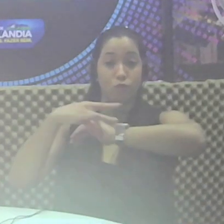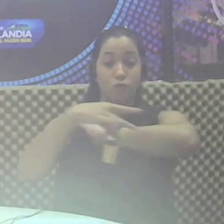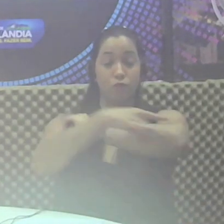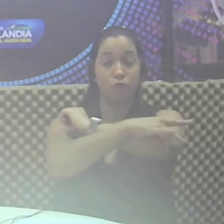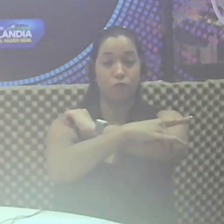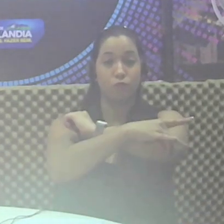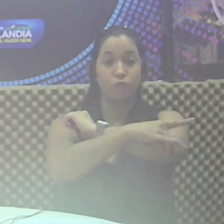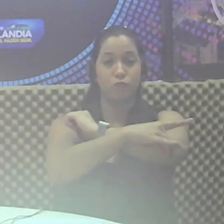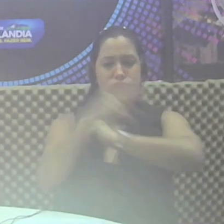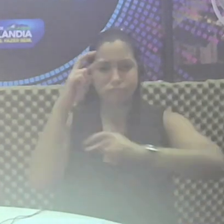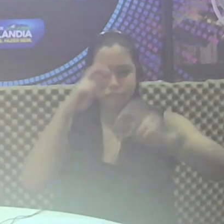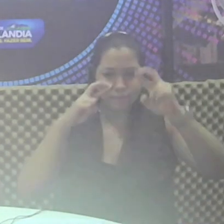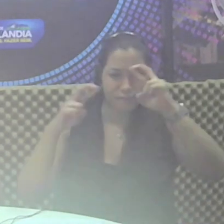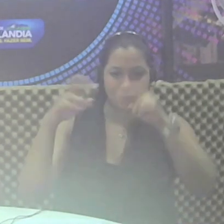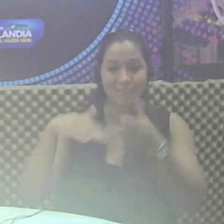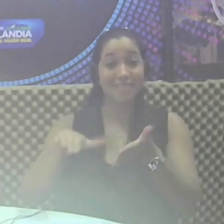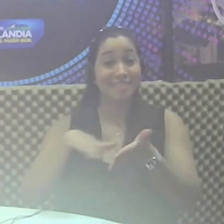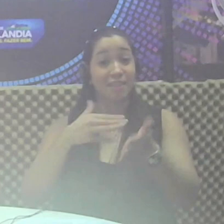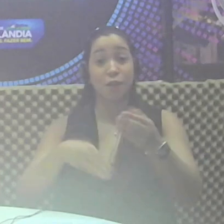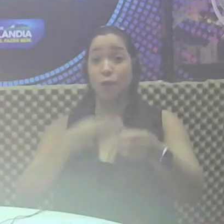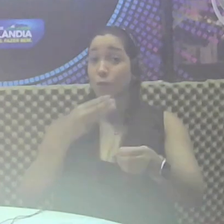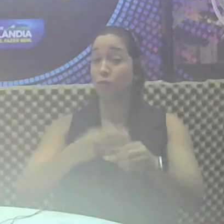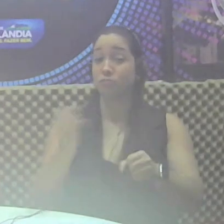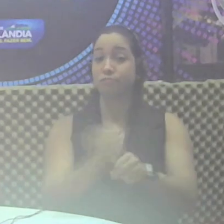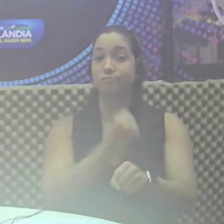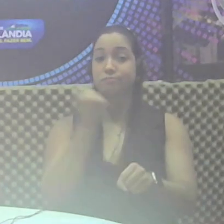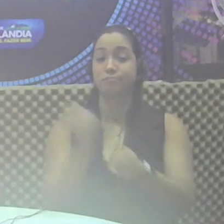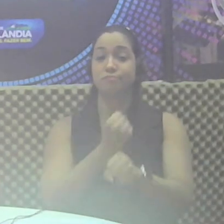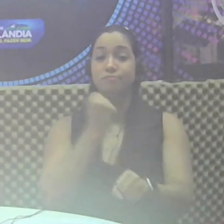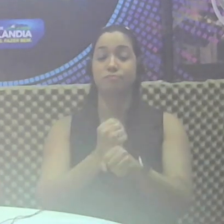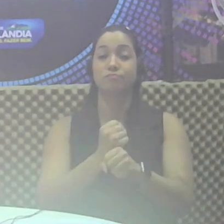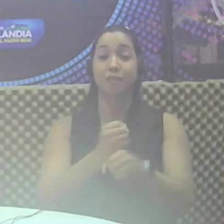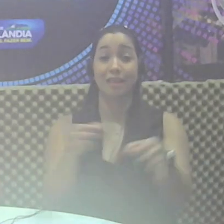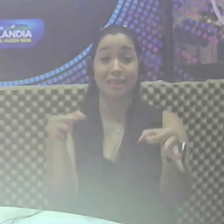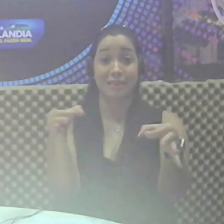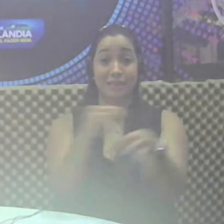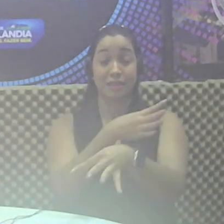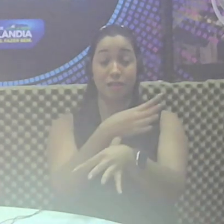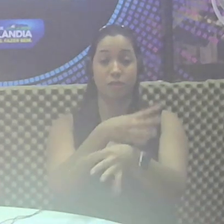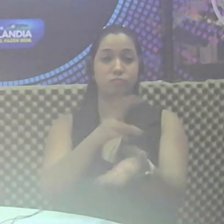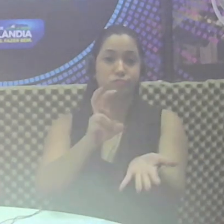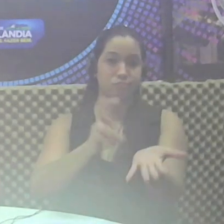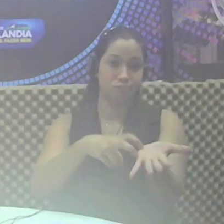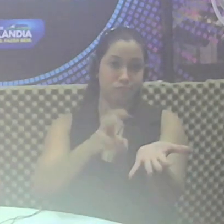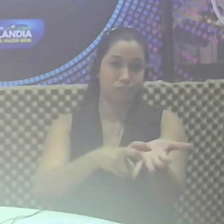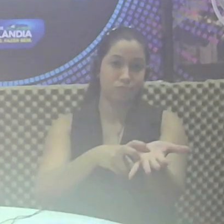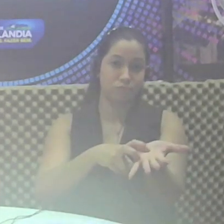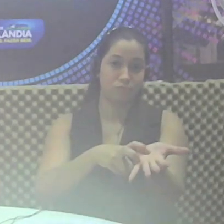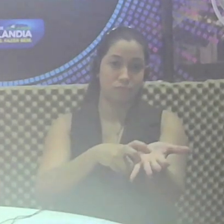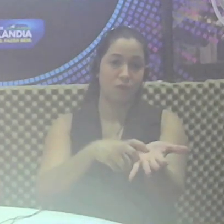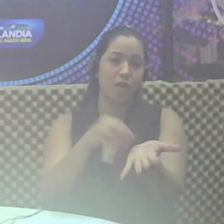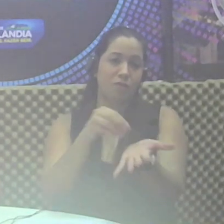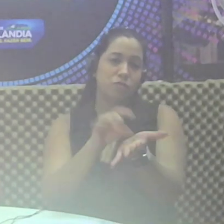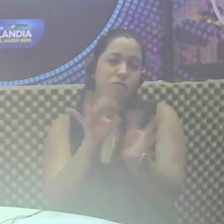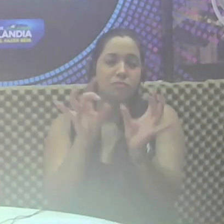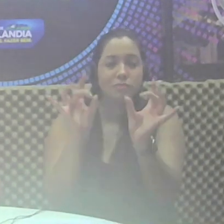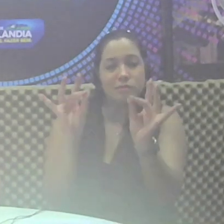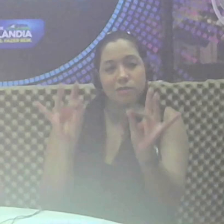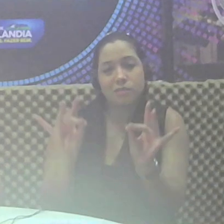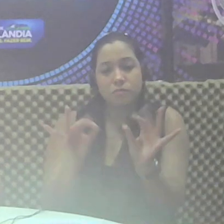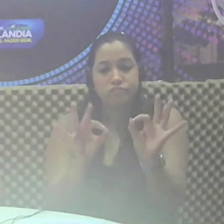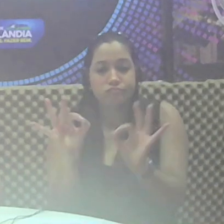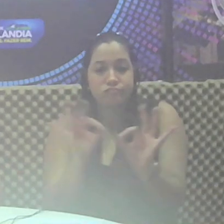foram supervisionados pela Secretaria Municipal de Obras e concluídos ainda pela manhã, restando apenas alguns detalhes de